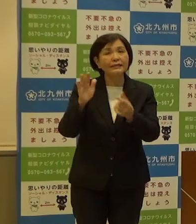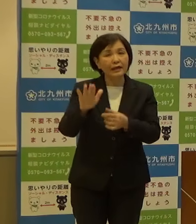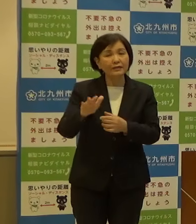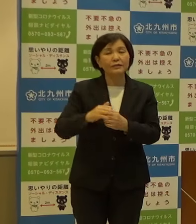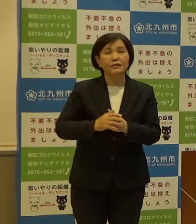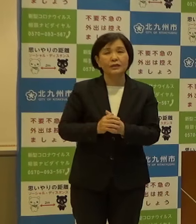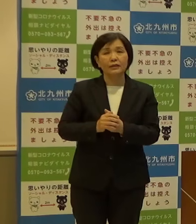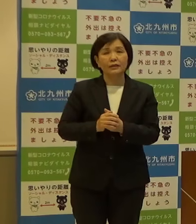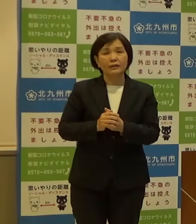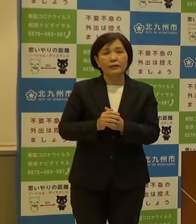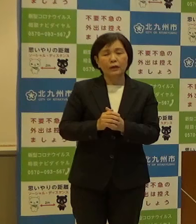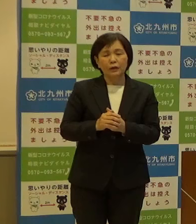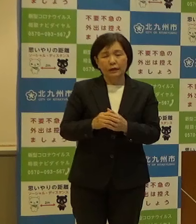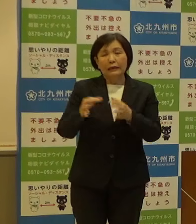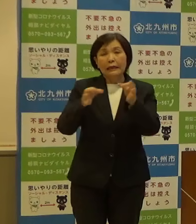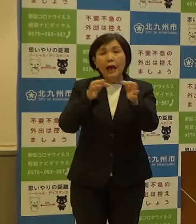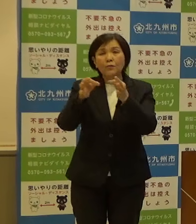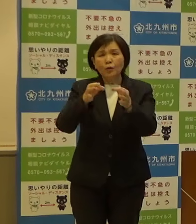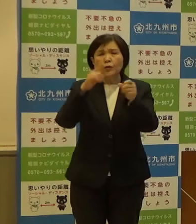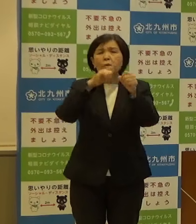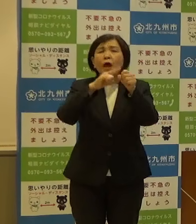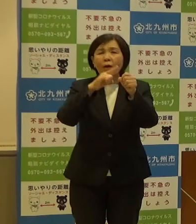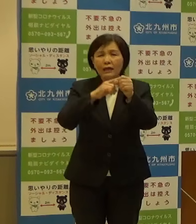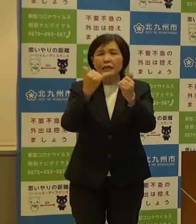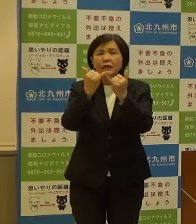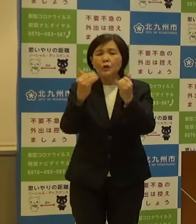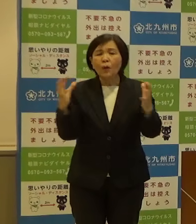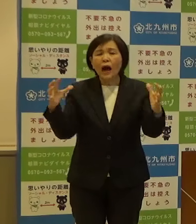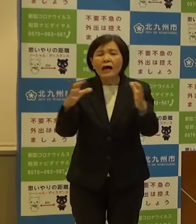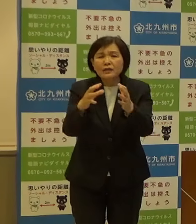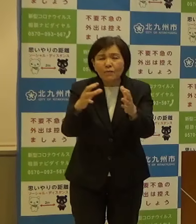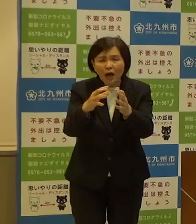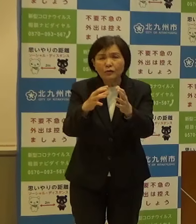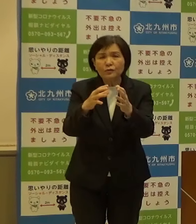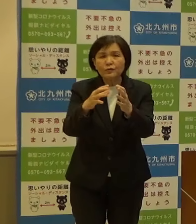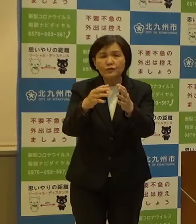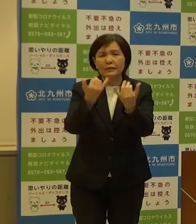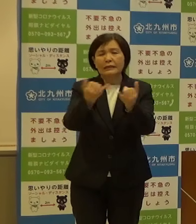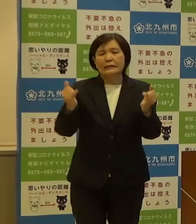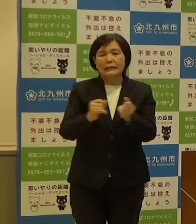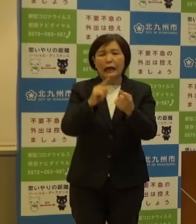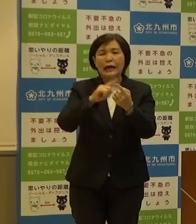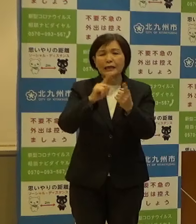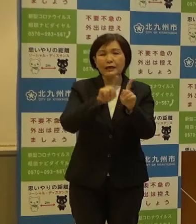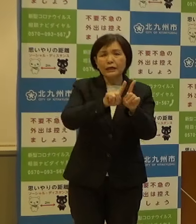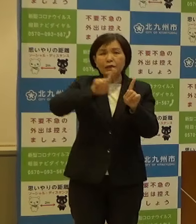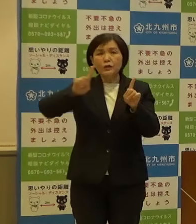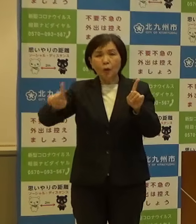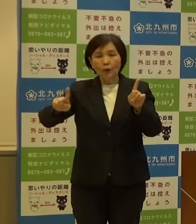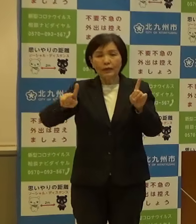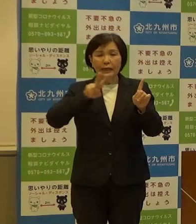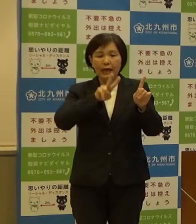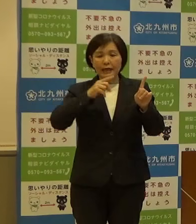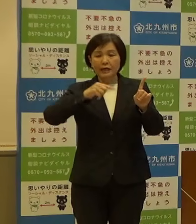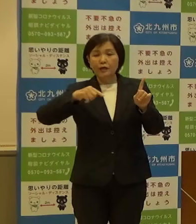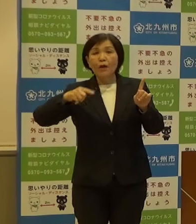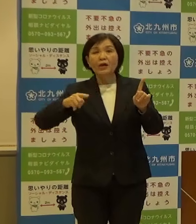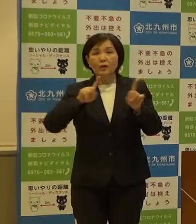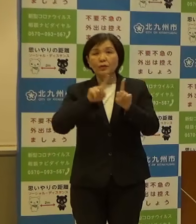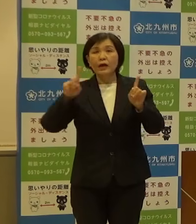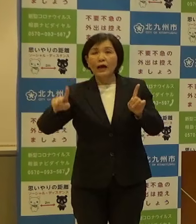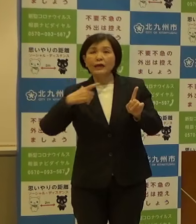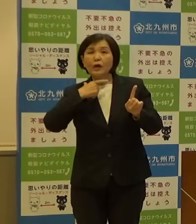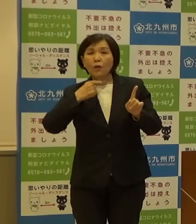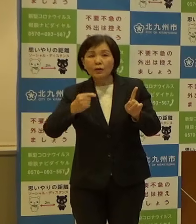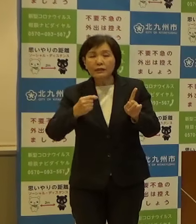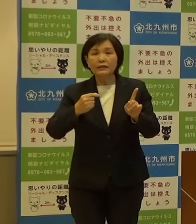っぱり相当の人がそこに集まって、社会的な距離2メートルが良いと言われておりますけれども、非常に混み合っ